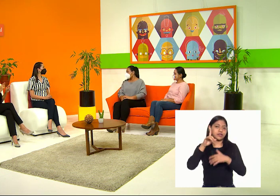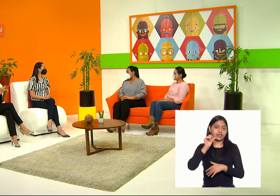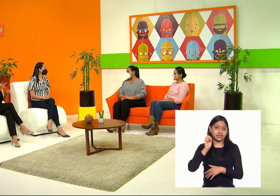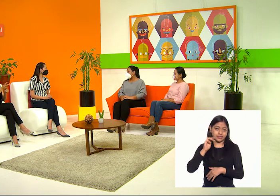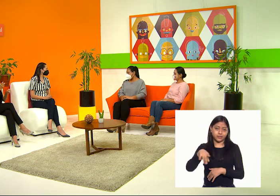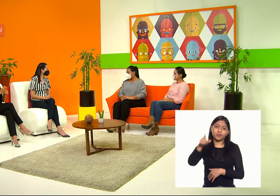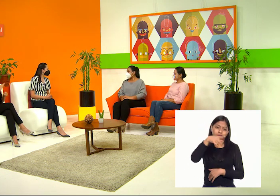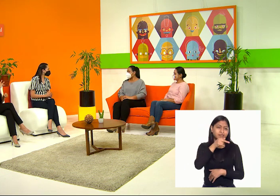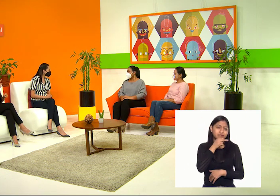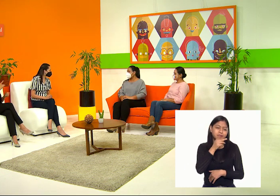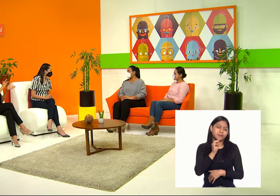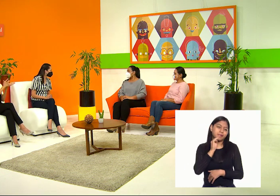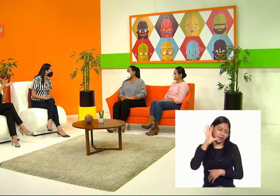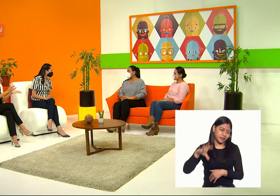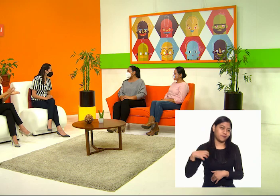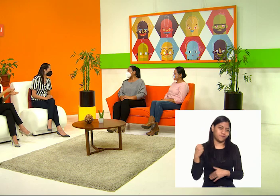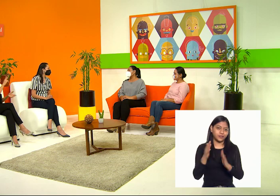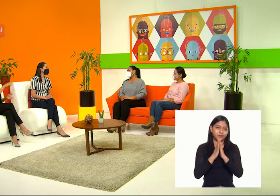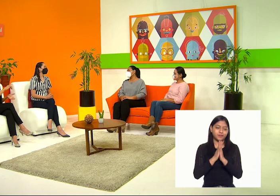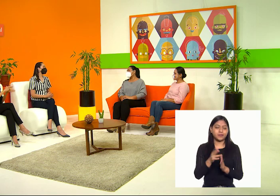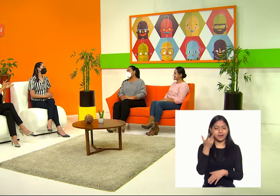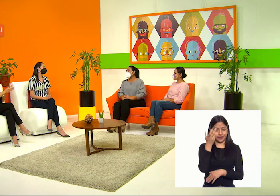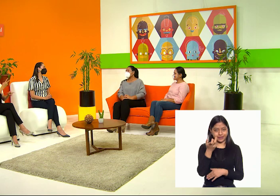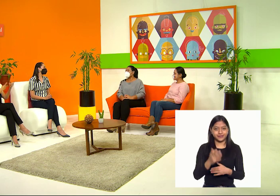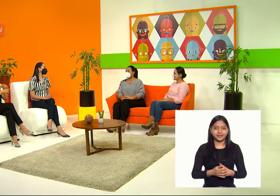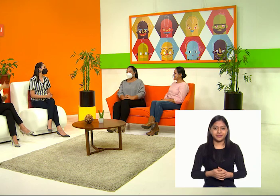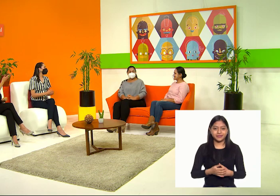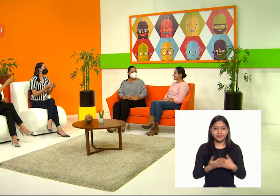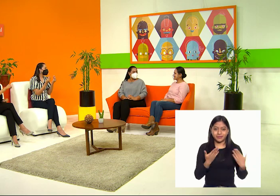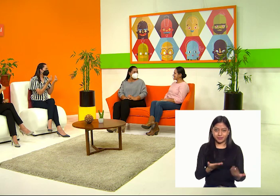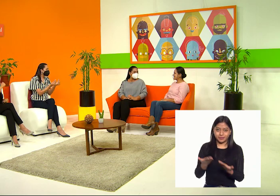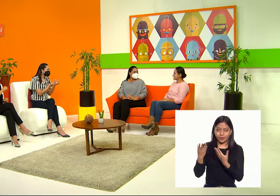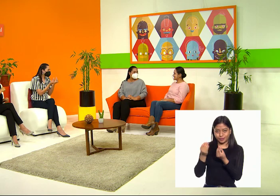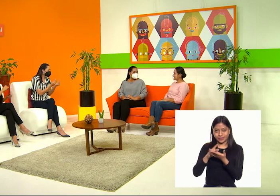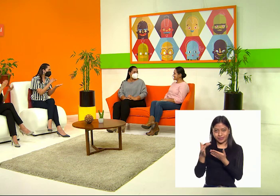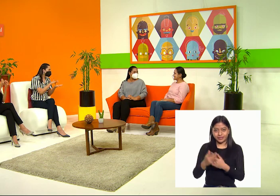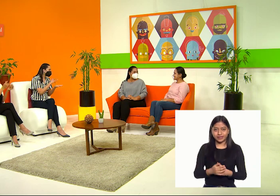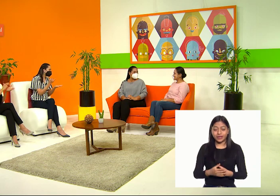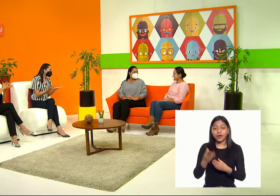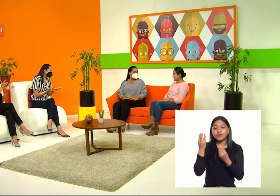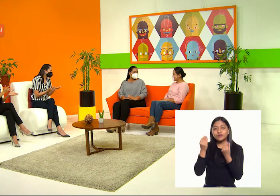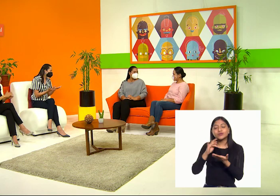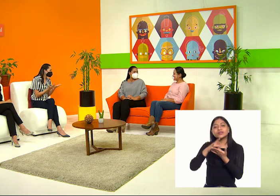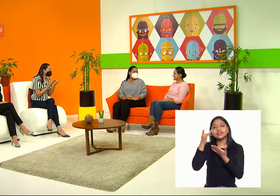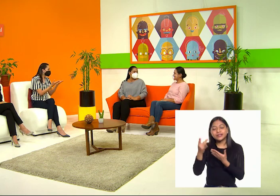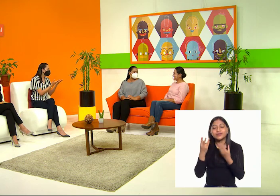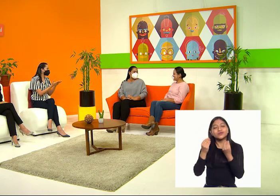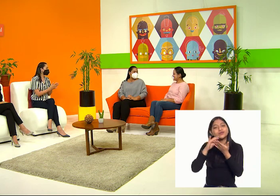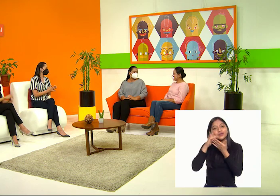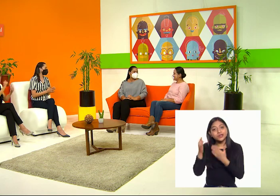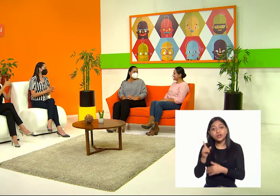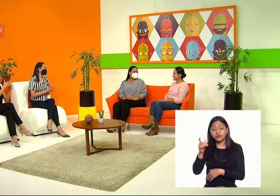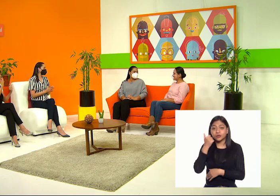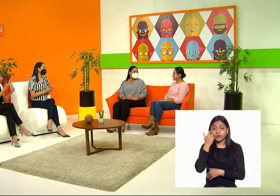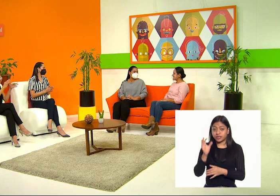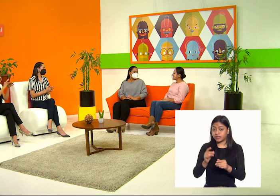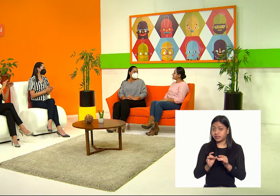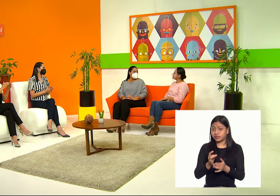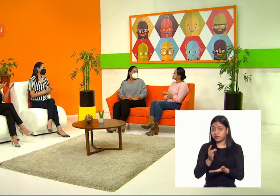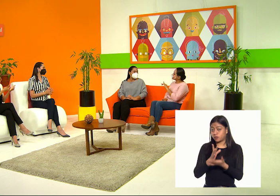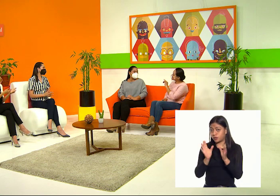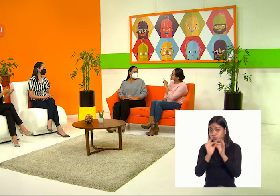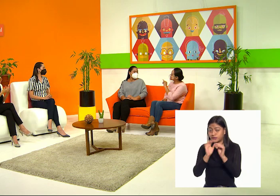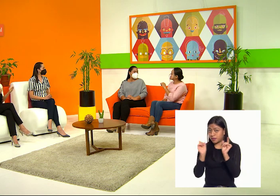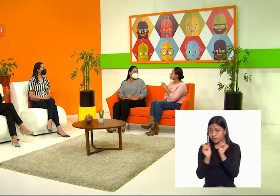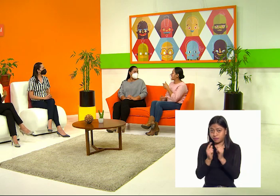invitación. Muchas gracias. Gracias por estar aquí. Alejandra, muchas gracias. ¿Algo que quieras compartir antes